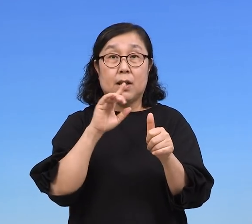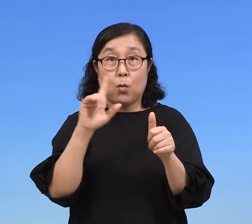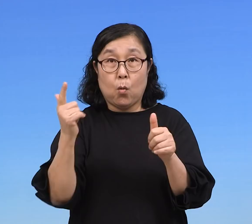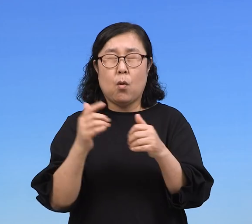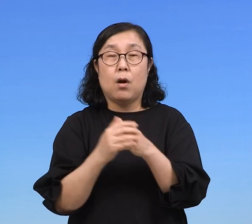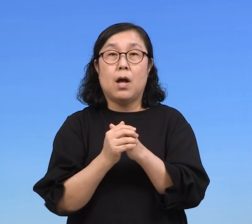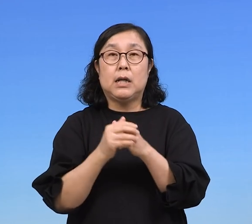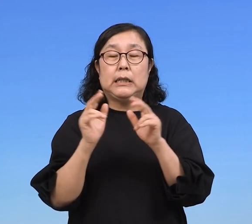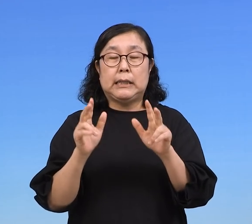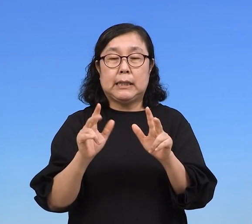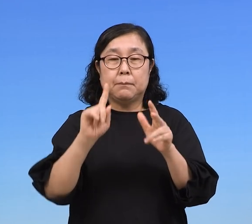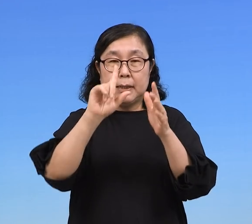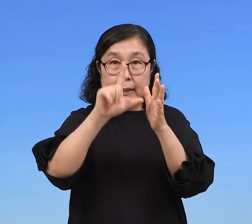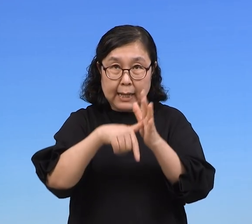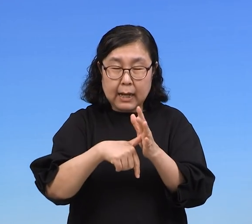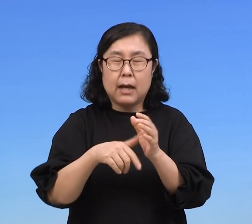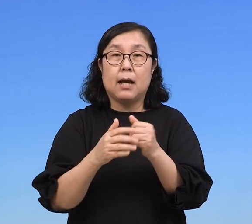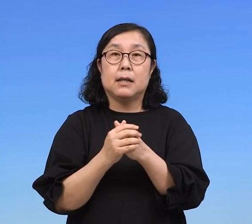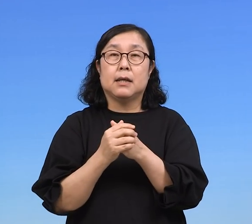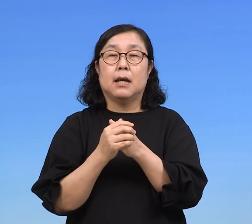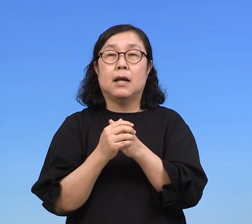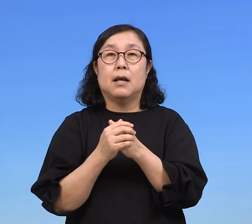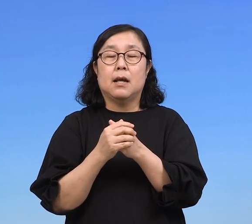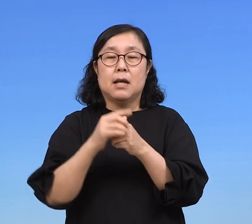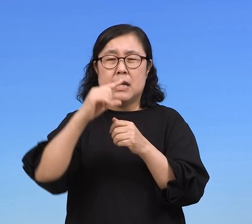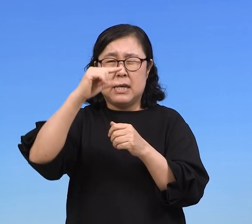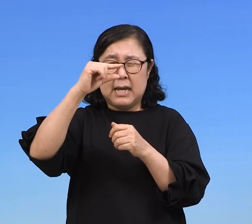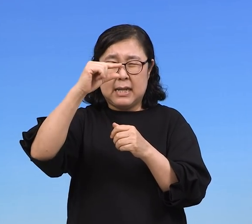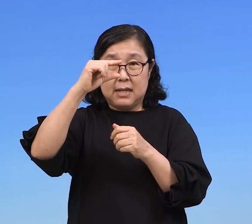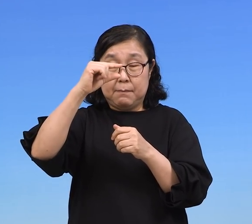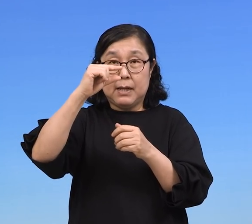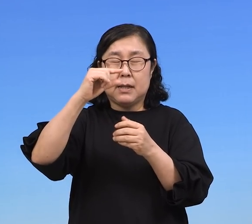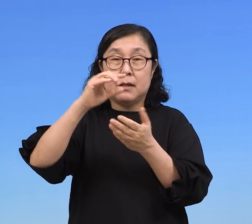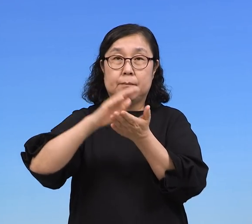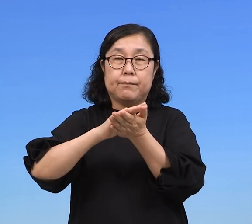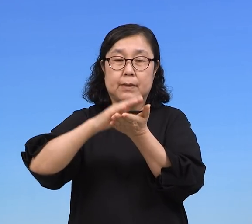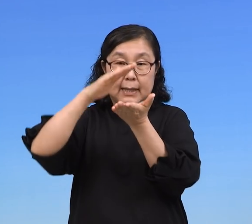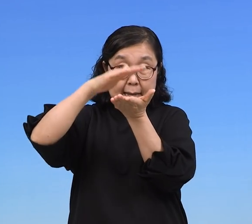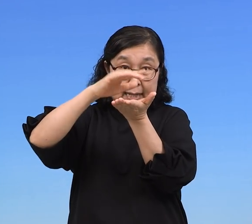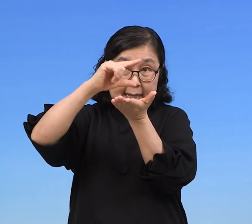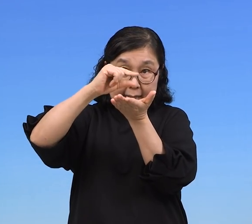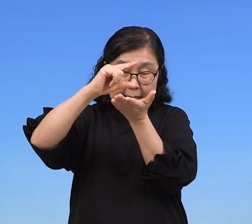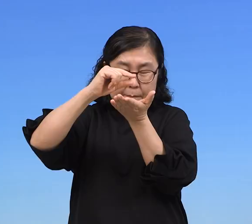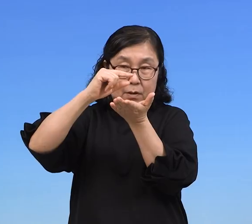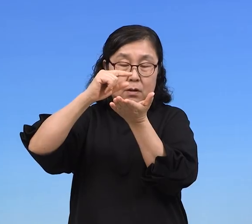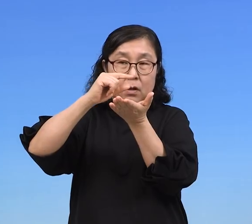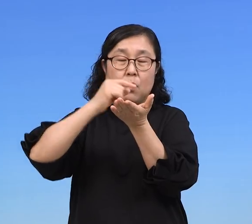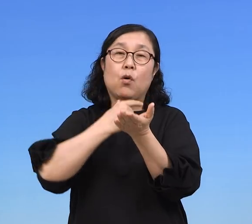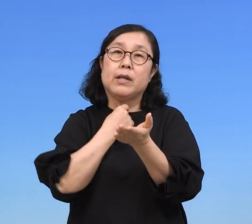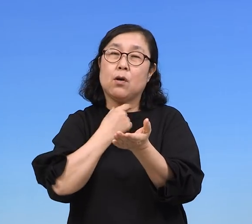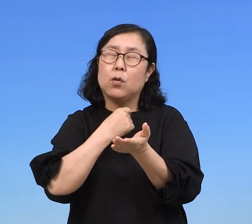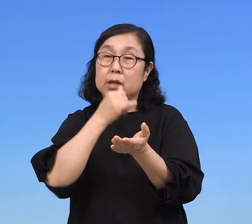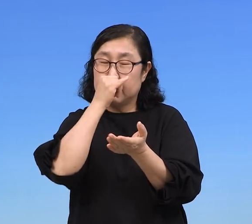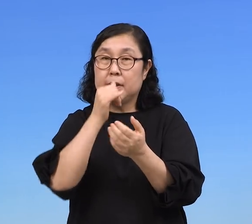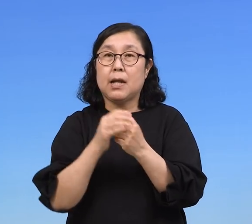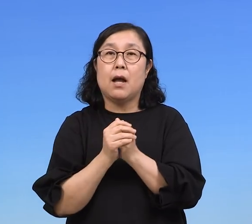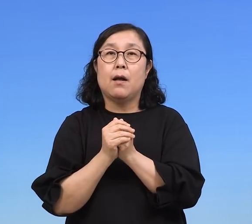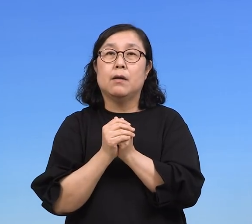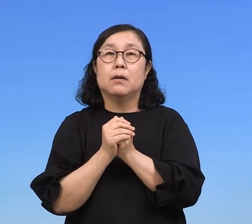기독교뿐 아니고요, 지금 이 시대 자체가 지금 이 얕음을 추구하는 시대 아닙니까? 예전에